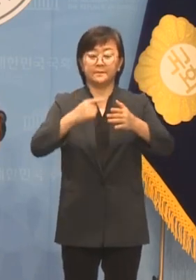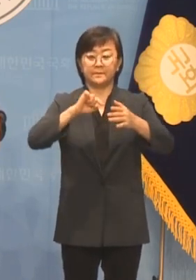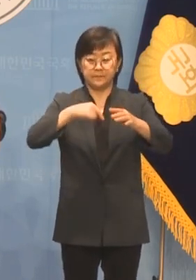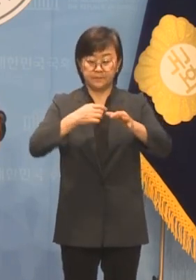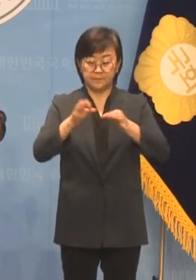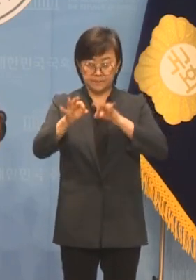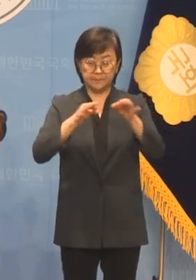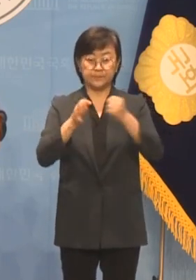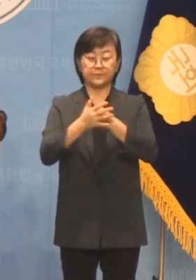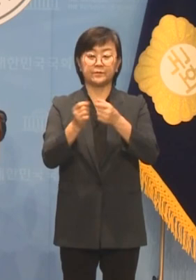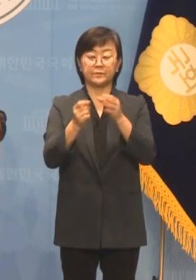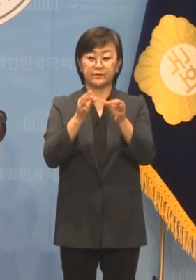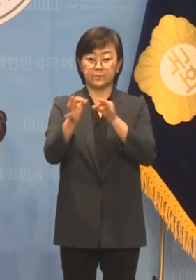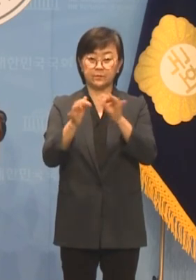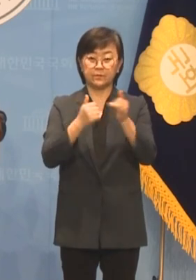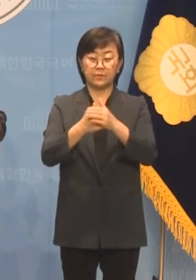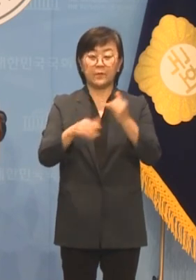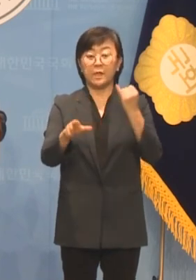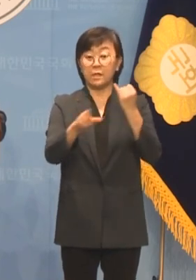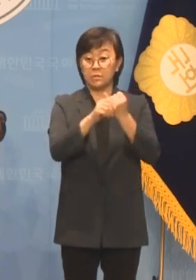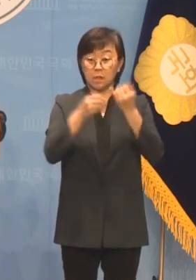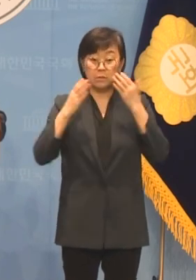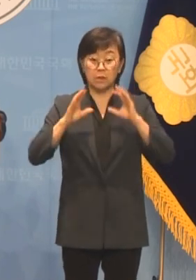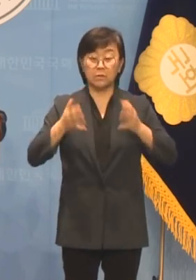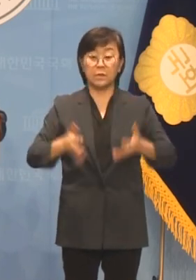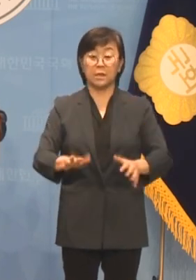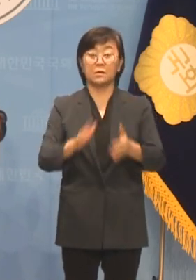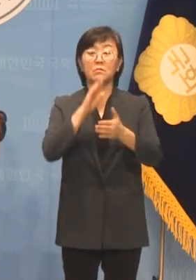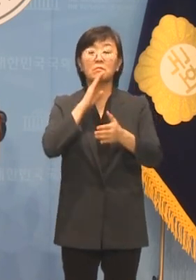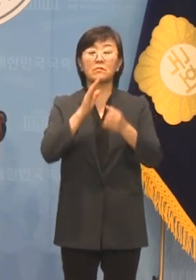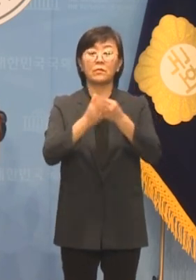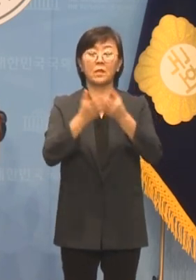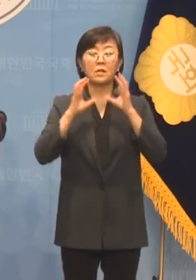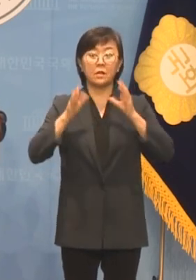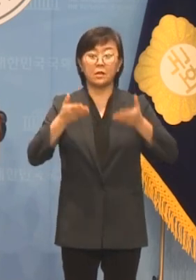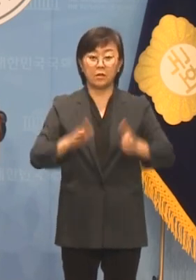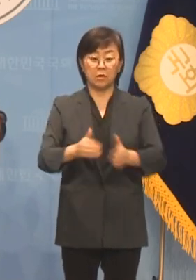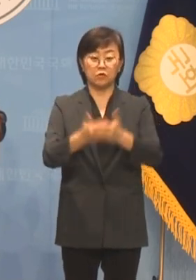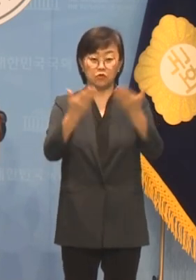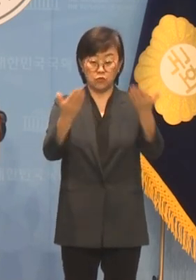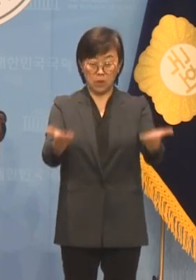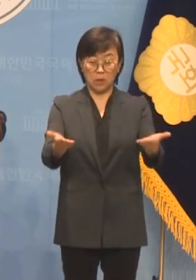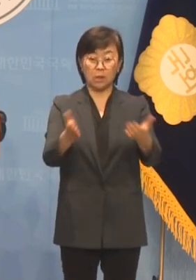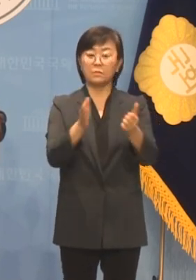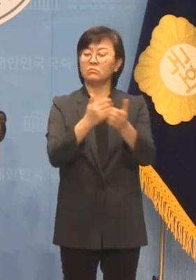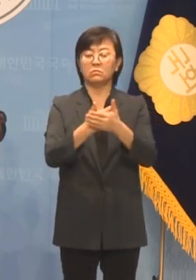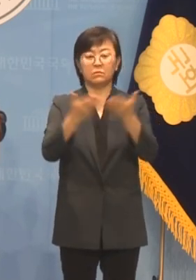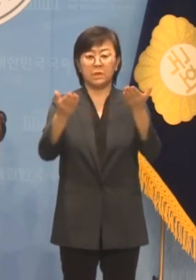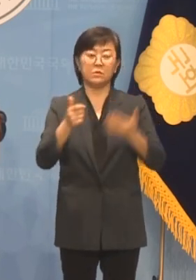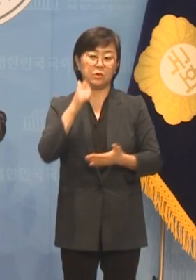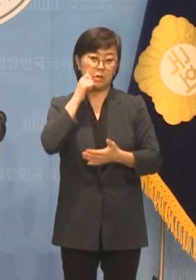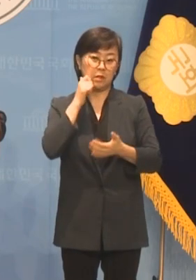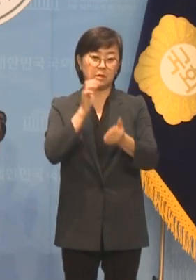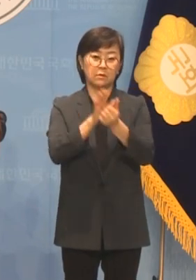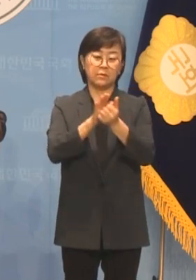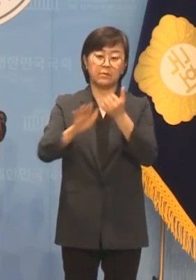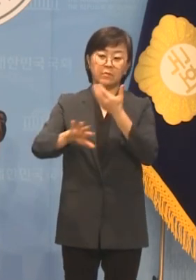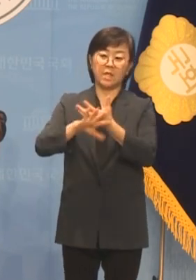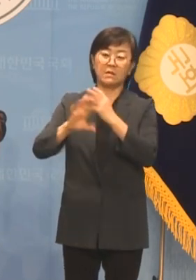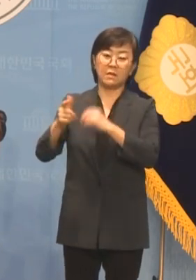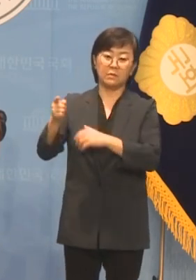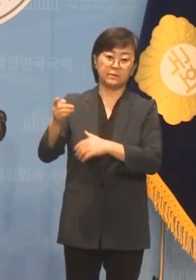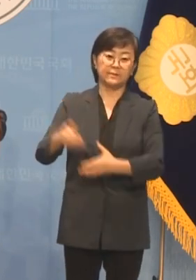자영업자와 소상공인은 임신과 출산을 하더라도 출산휴가 지원은 언감생심 다른 나라